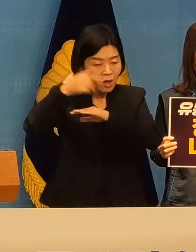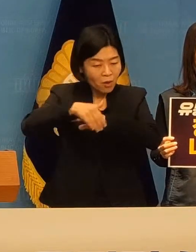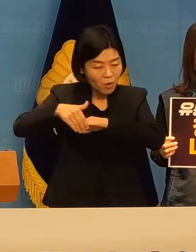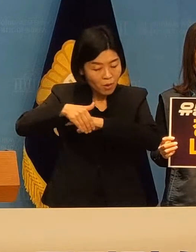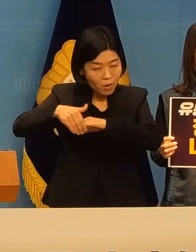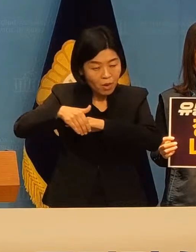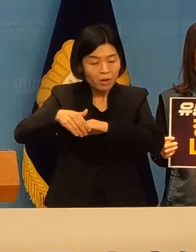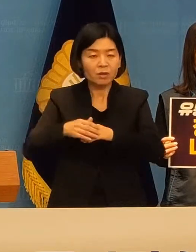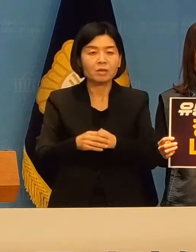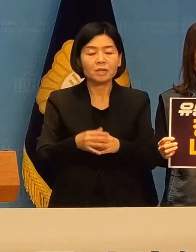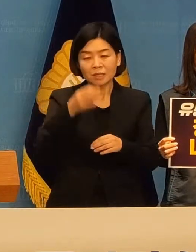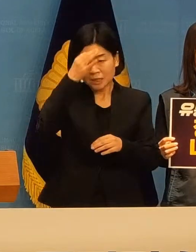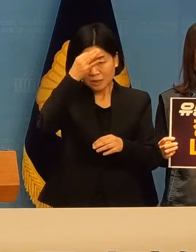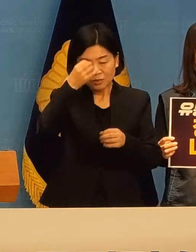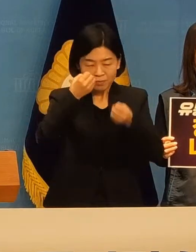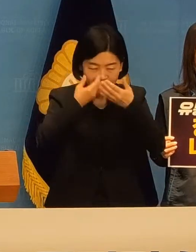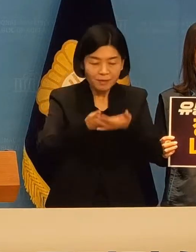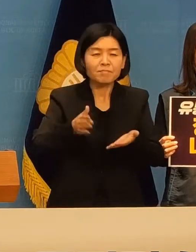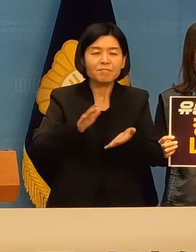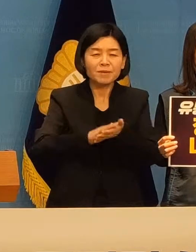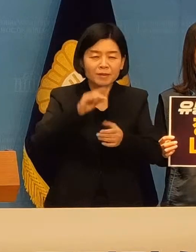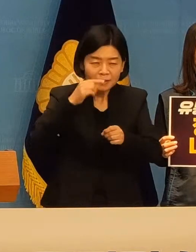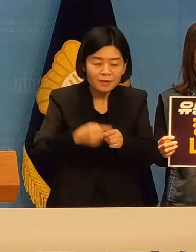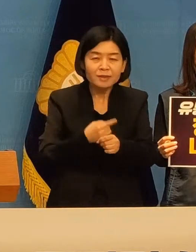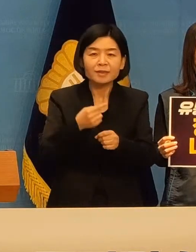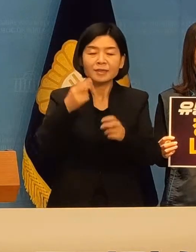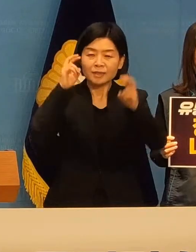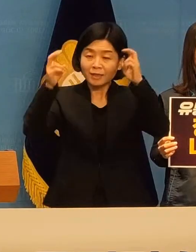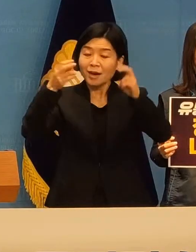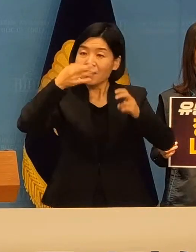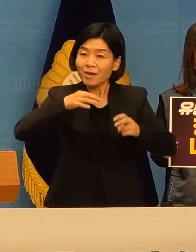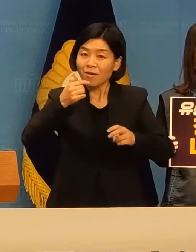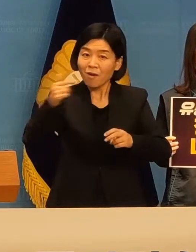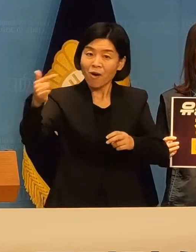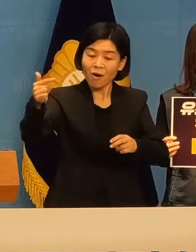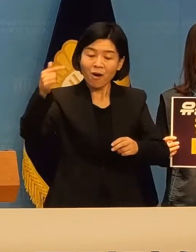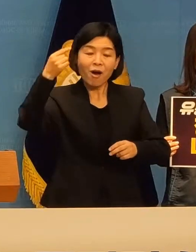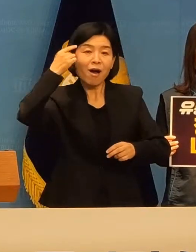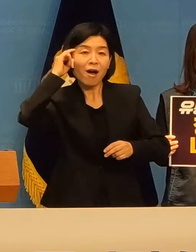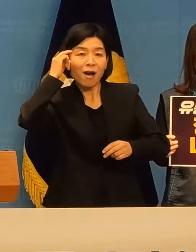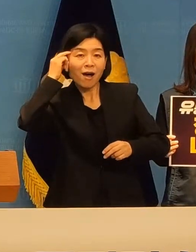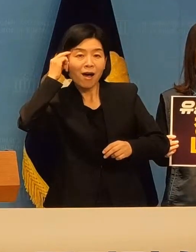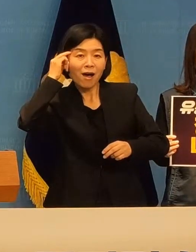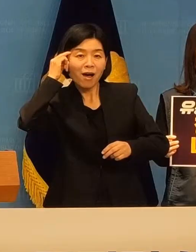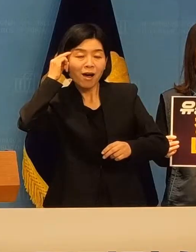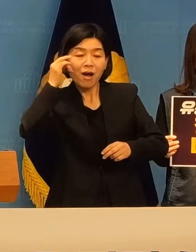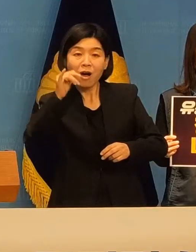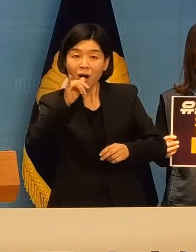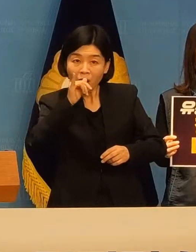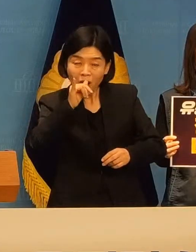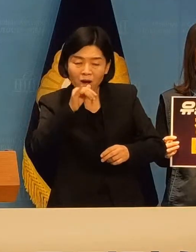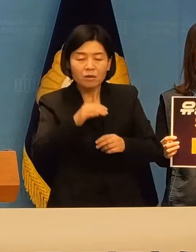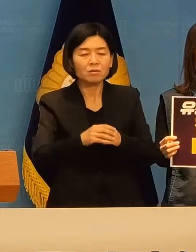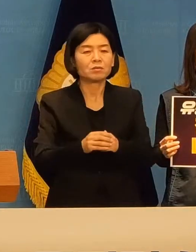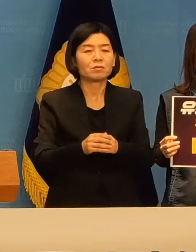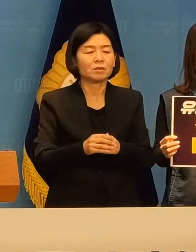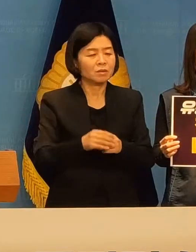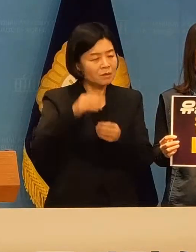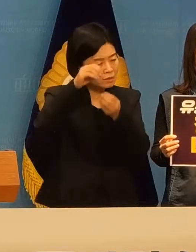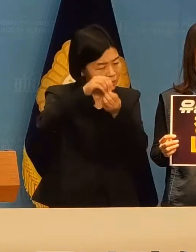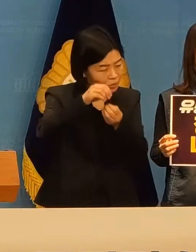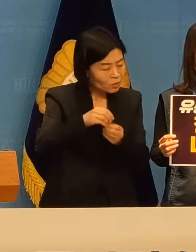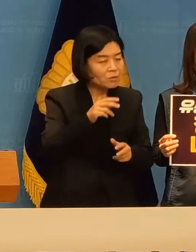기술 혁신을 통해 기업 이익이 팽창할 것이라는 장밋빛 전망도 쏟아지고 있습니다. 그러나 전통 산업의